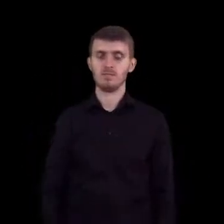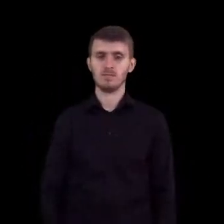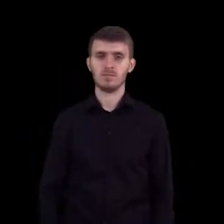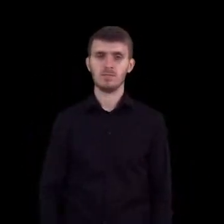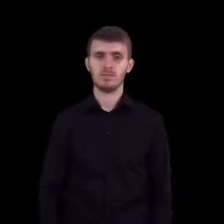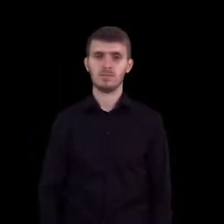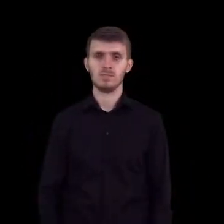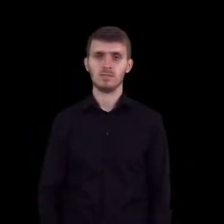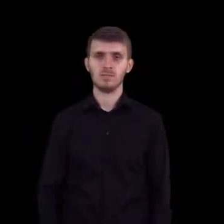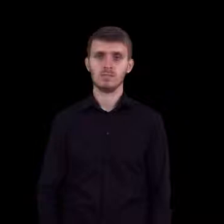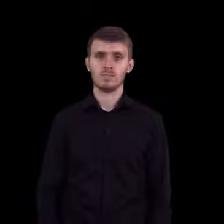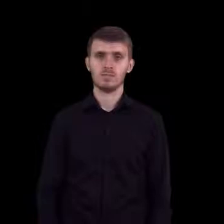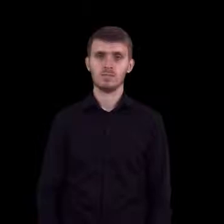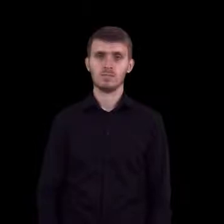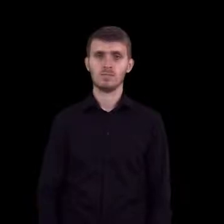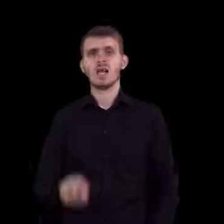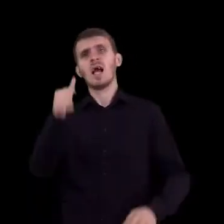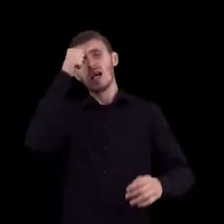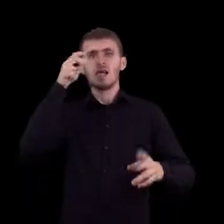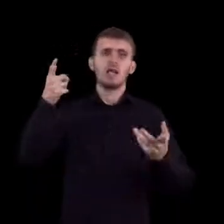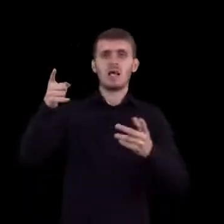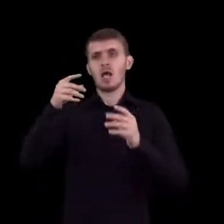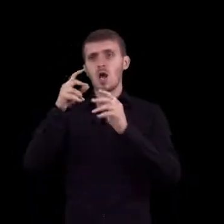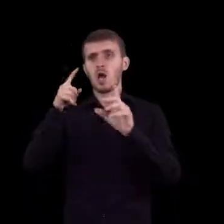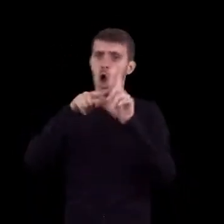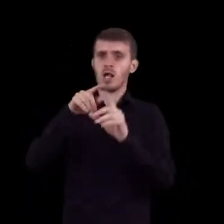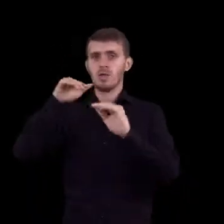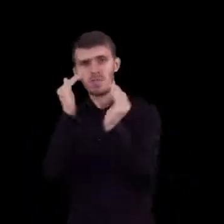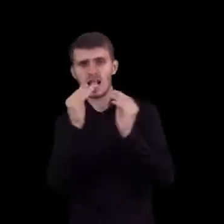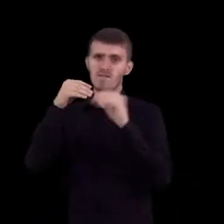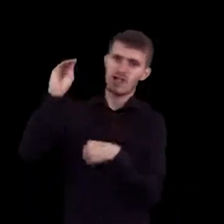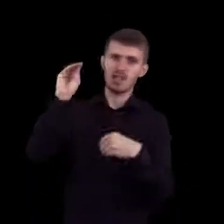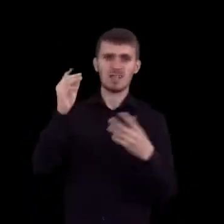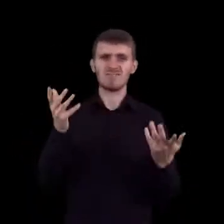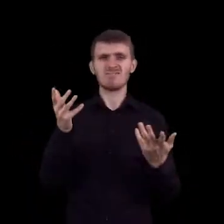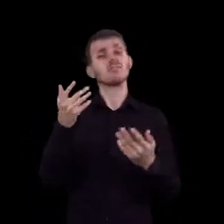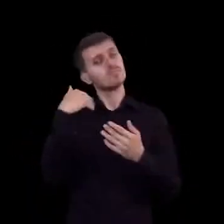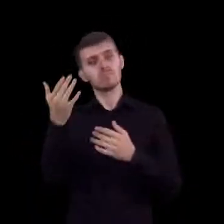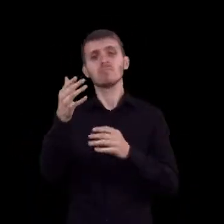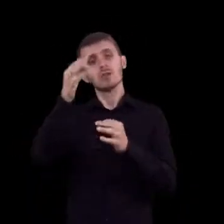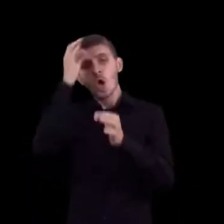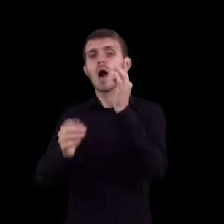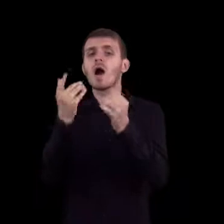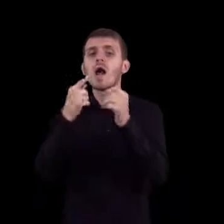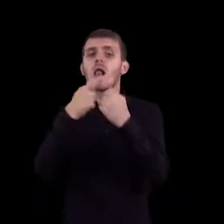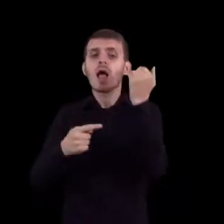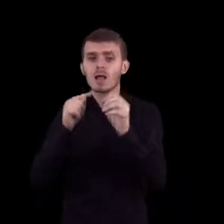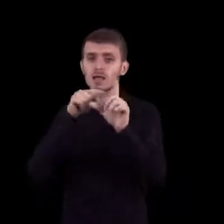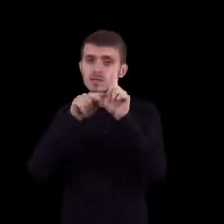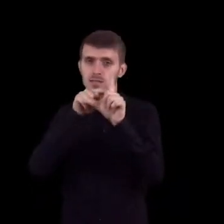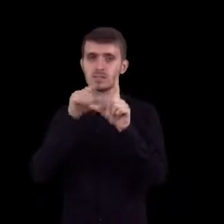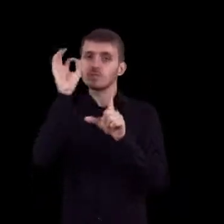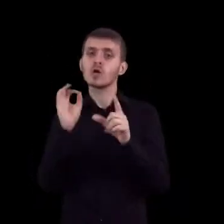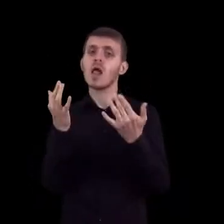ten kąt jest mniejszy. Aby uniknąć mówienia o kątach w kategoriach większy, mniejszy, możemy dokładnie